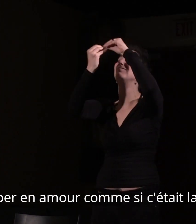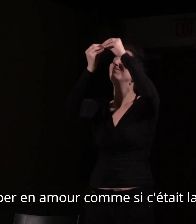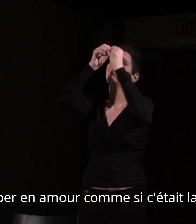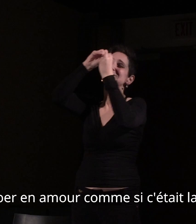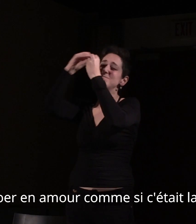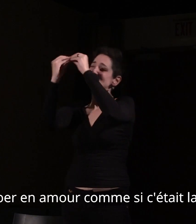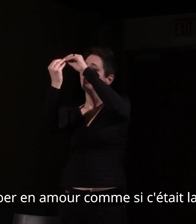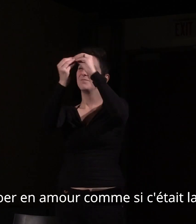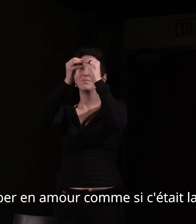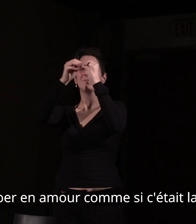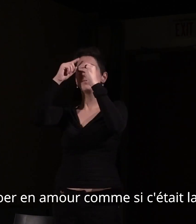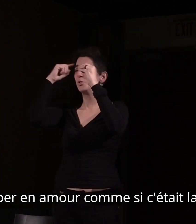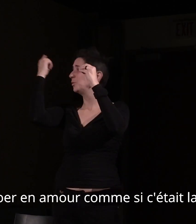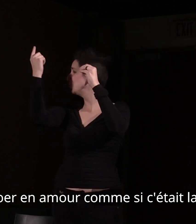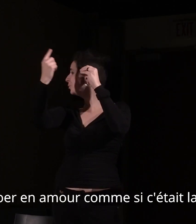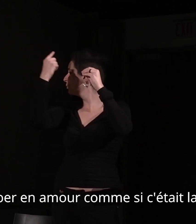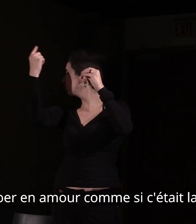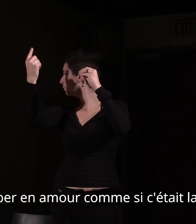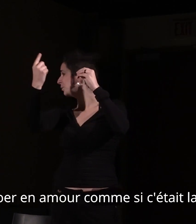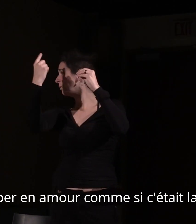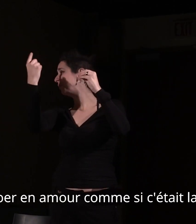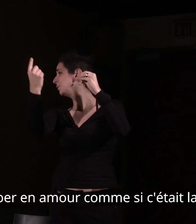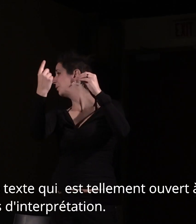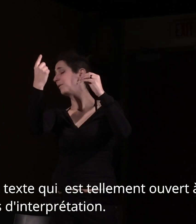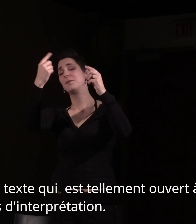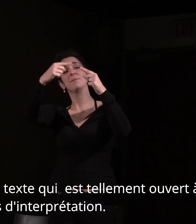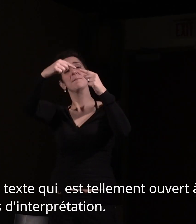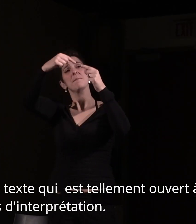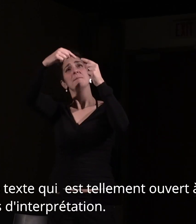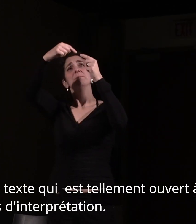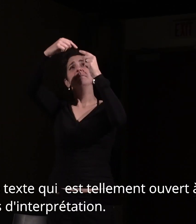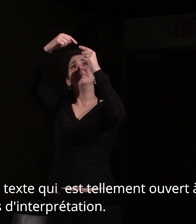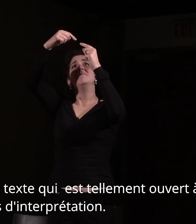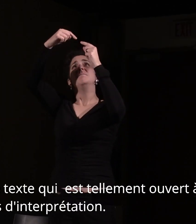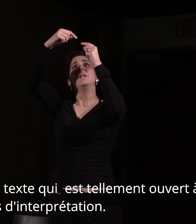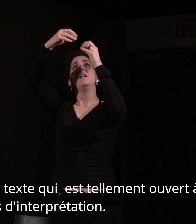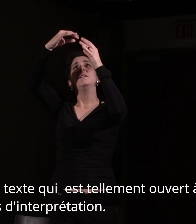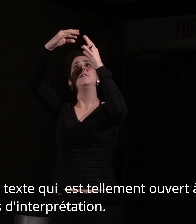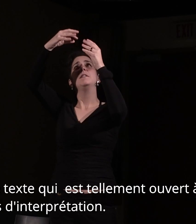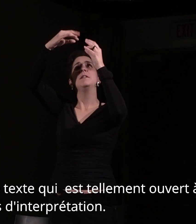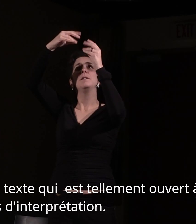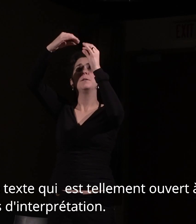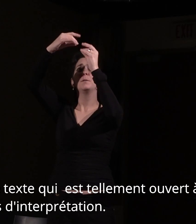retomber en amour. Comme si c'était la première fois. Et avec ce texte, c'est tellement